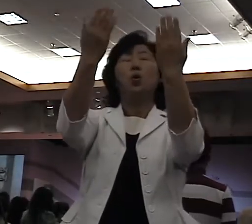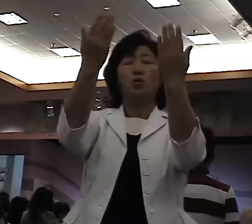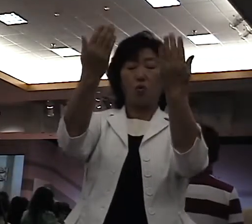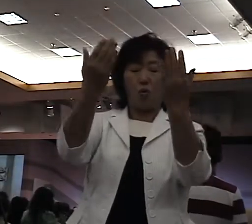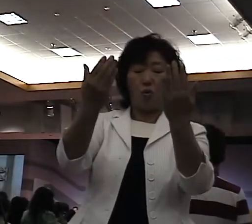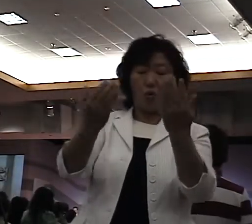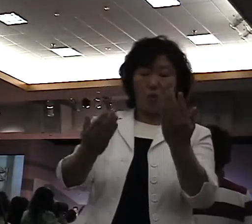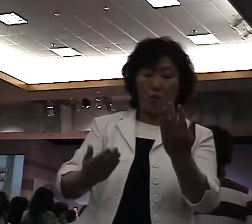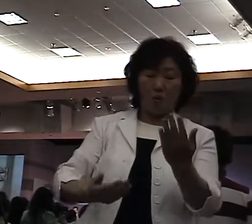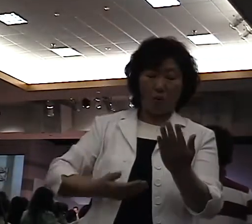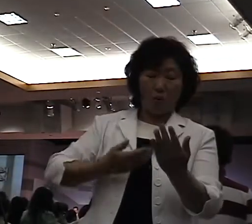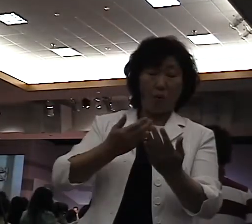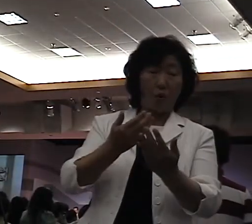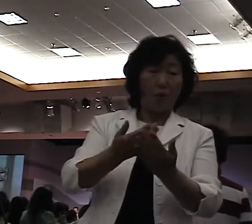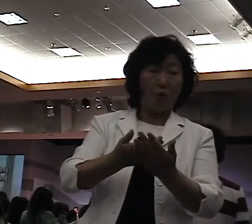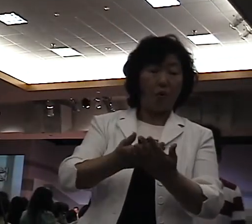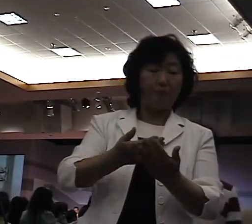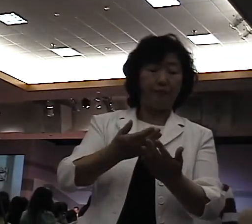붙드셔서